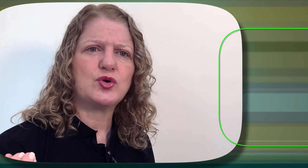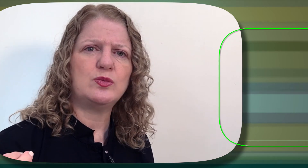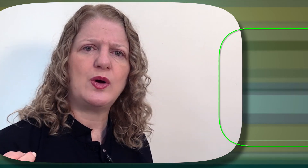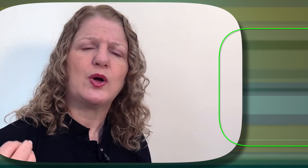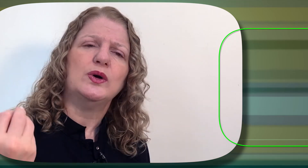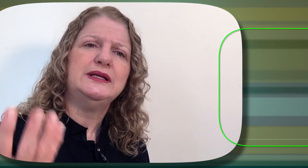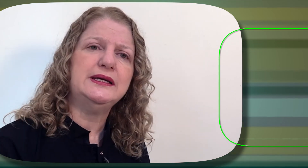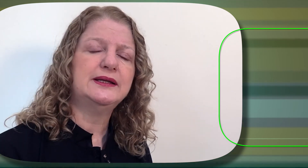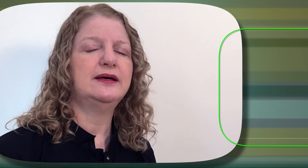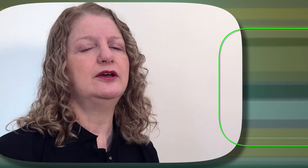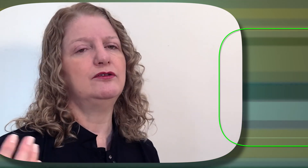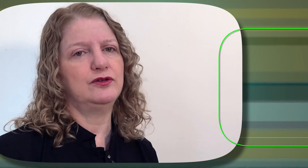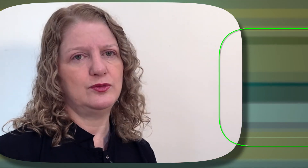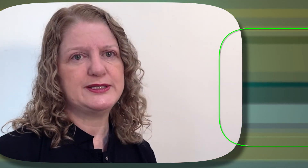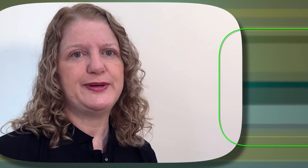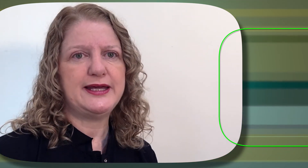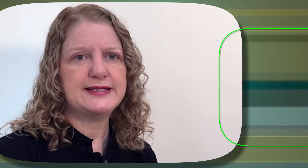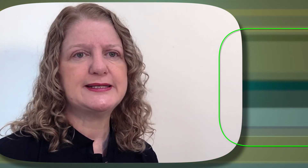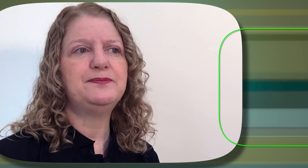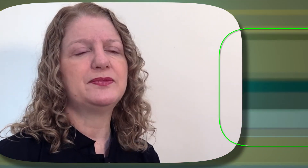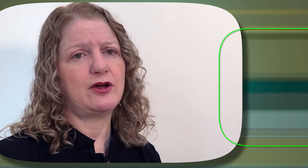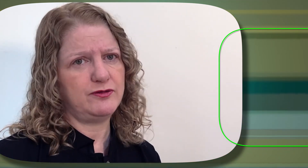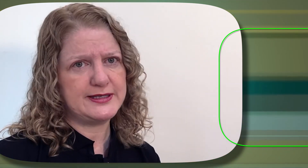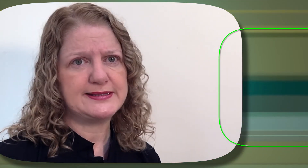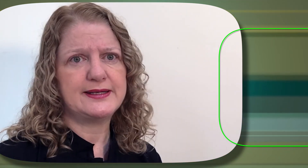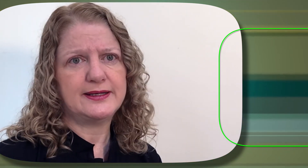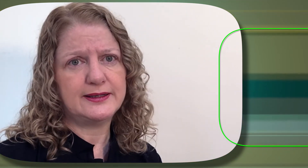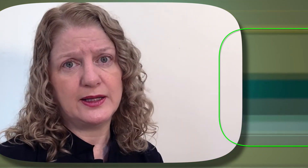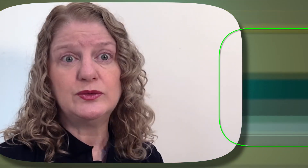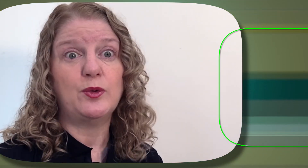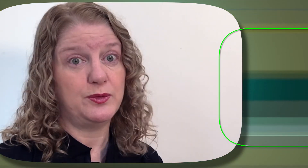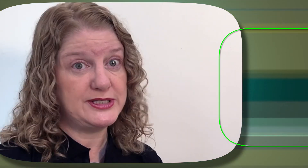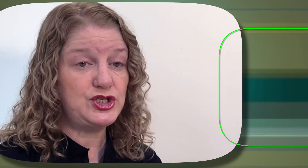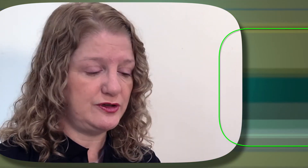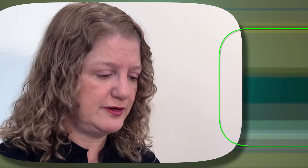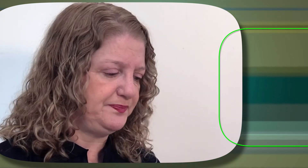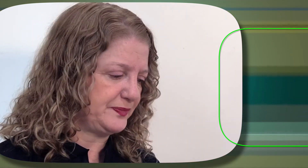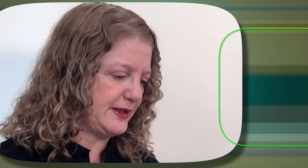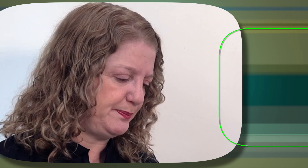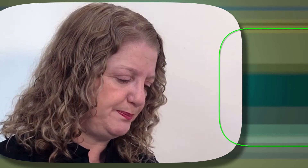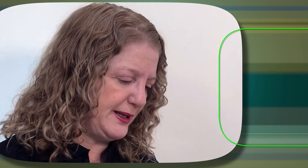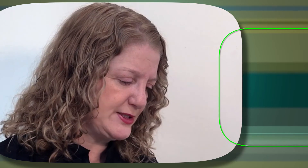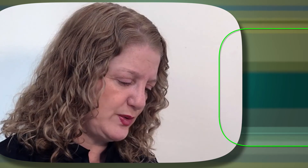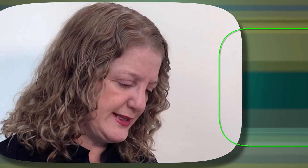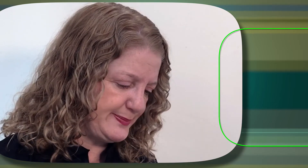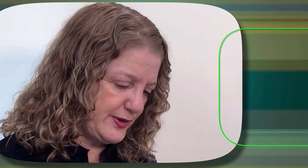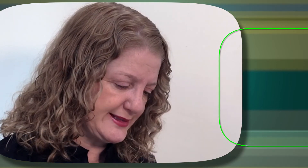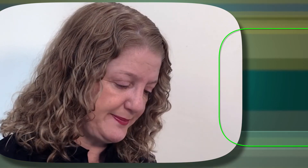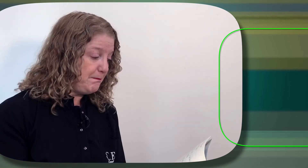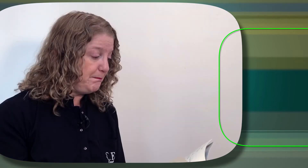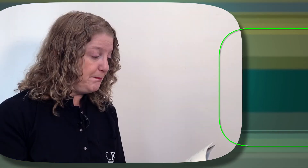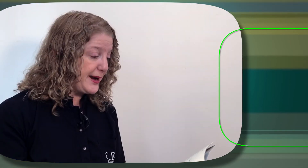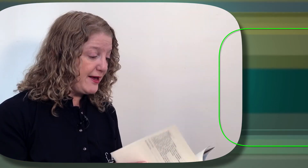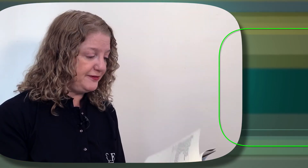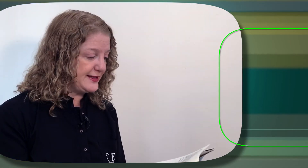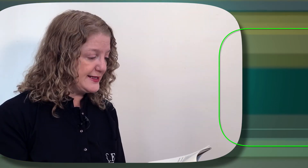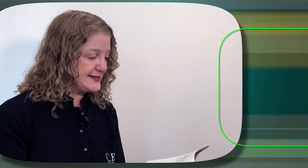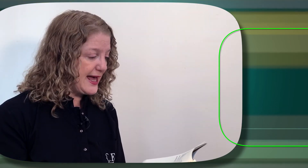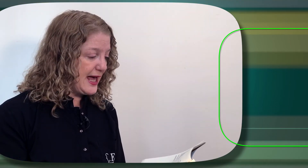como acolhida, foi uma experiência talvez não tão positiva pela sua resposta. Para